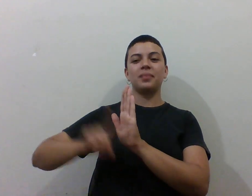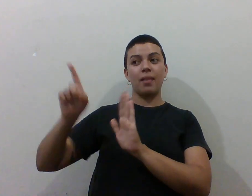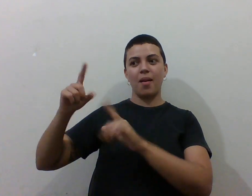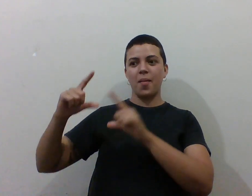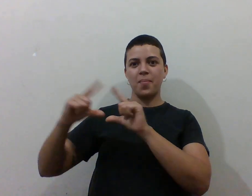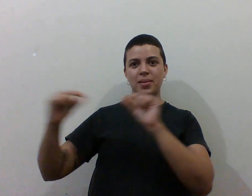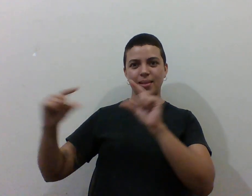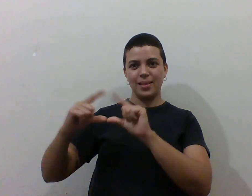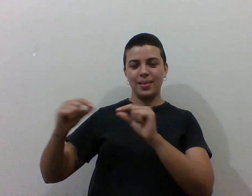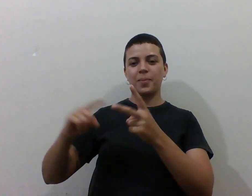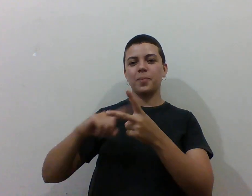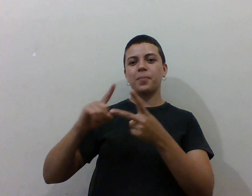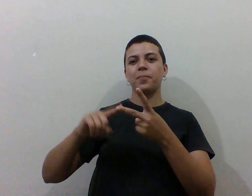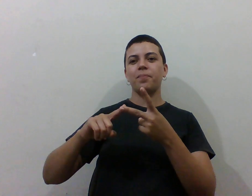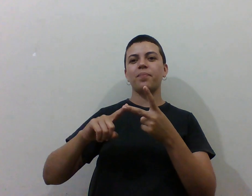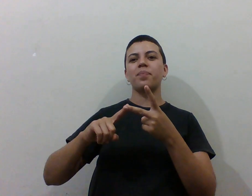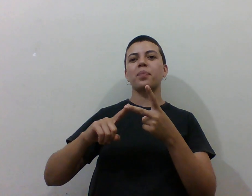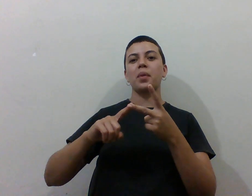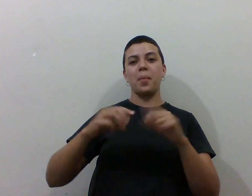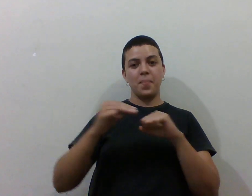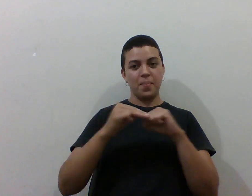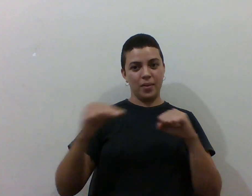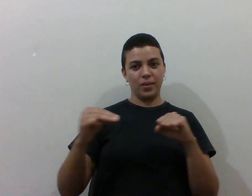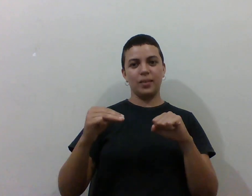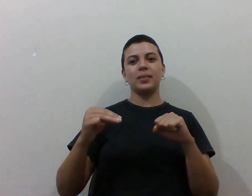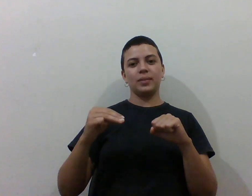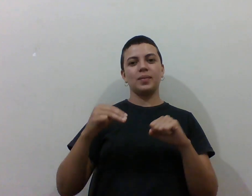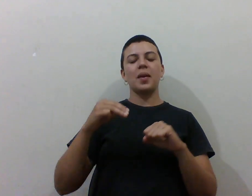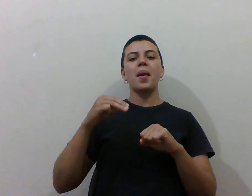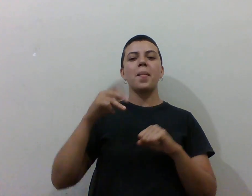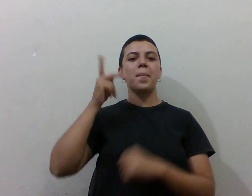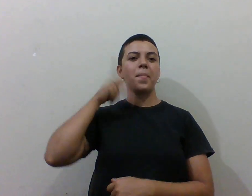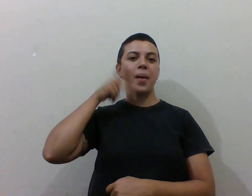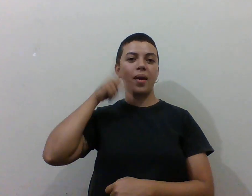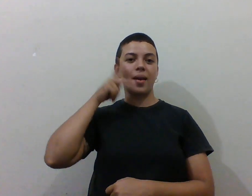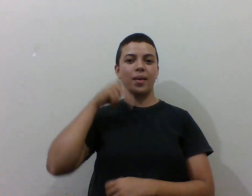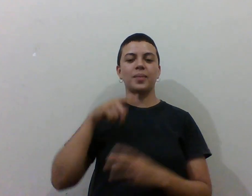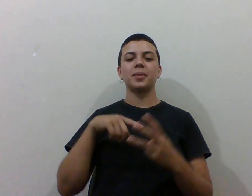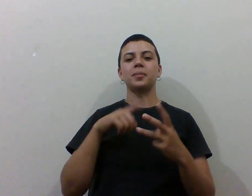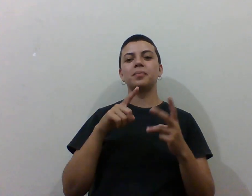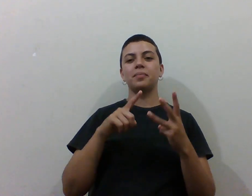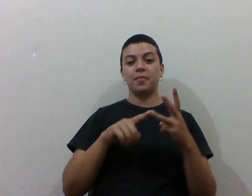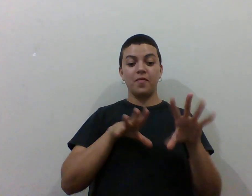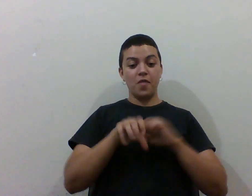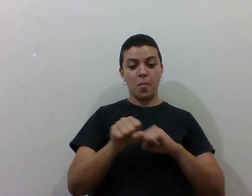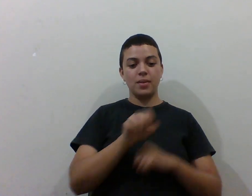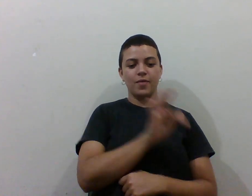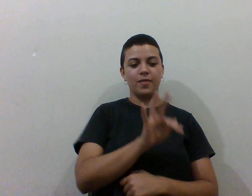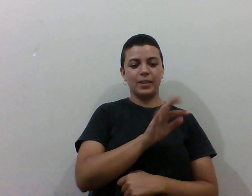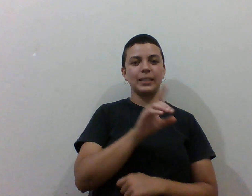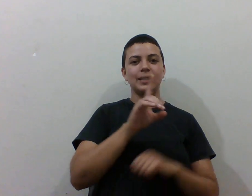pela Universidade Federal da Paraíba graduada em Direito também pela mesma universidade é professora da UFESA